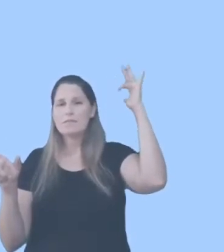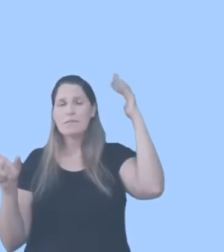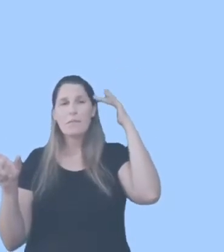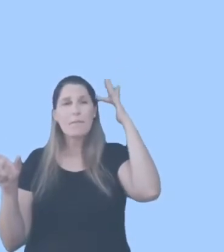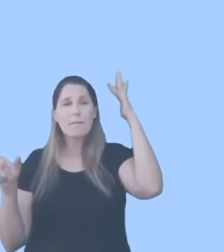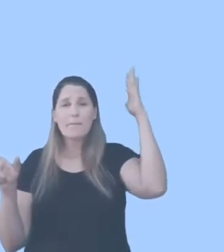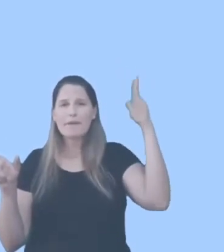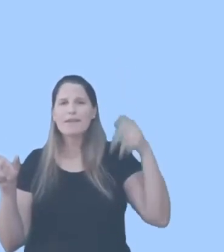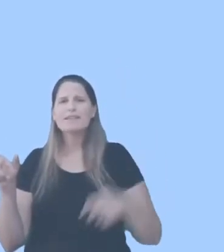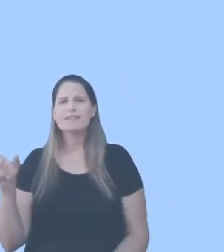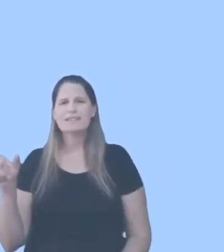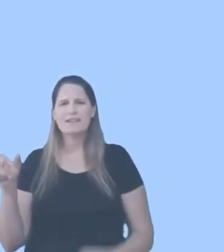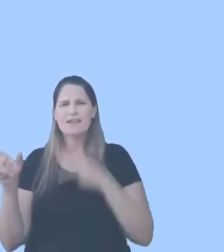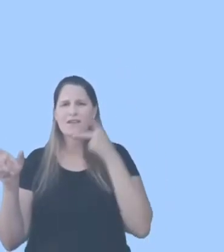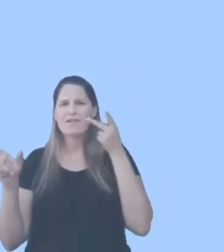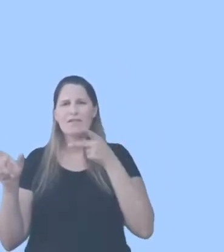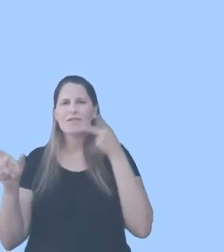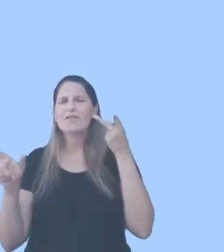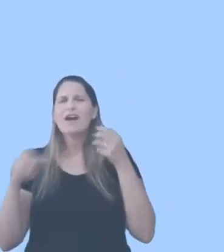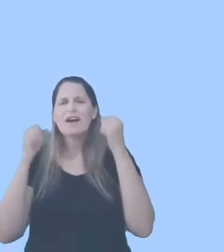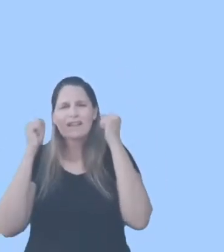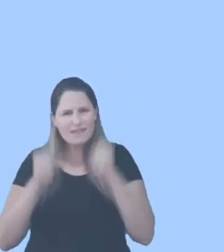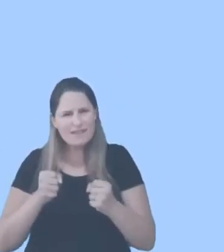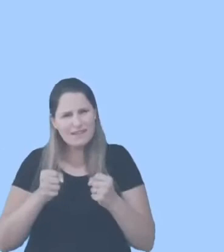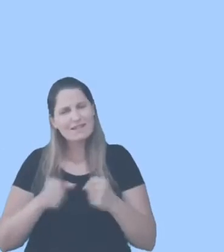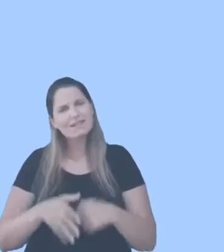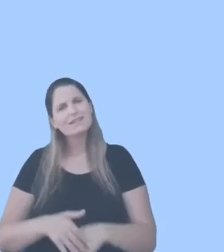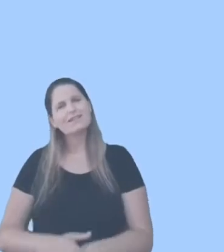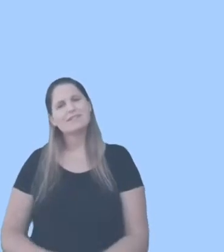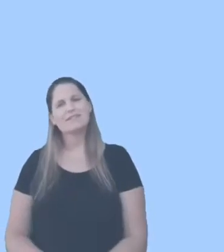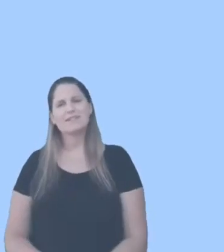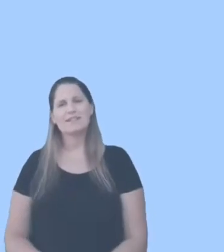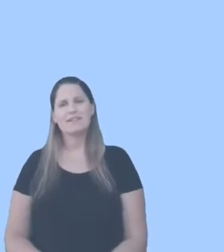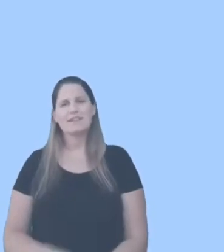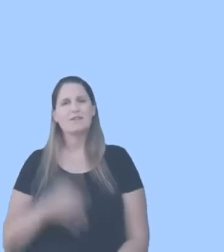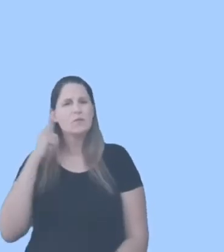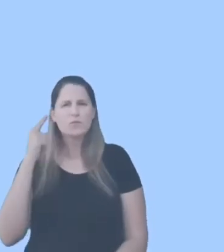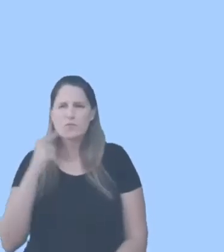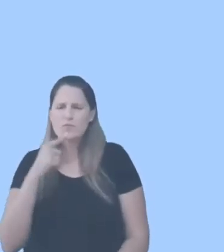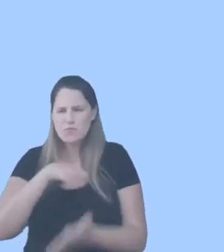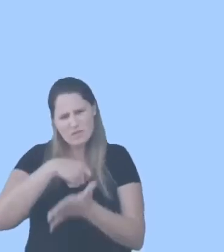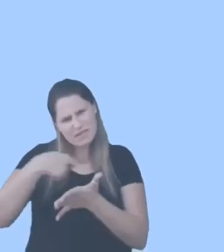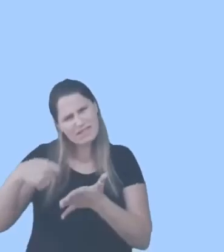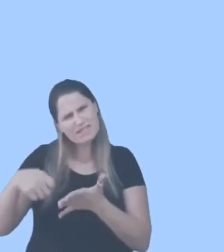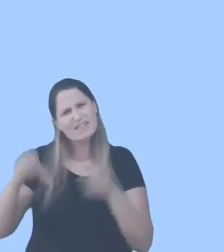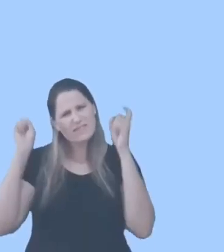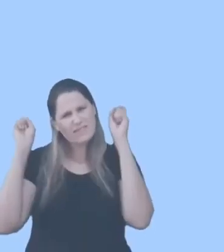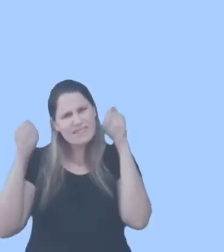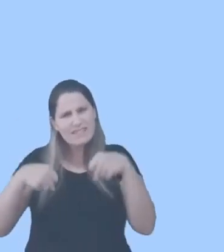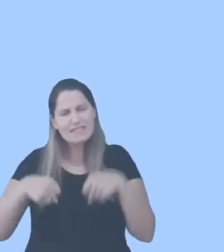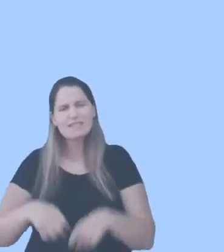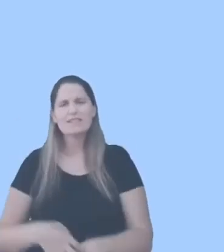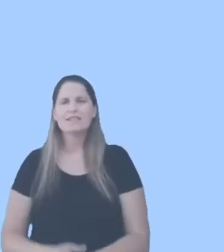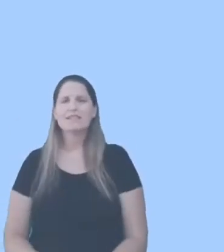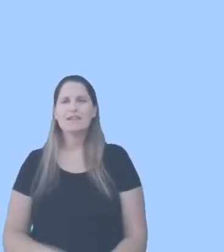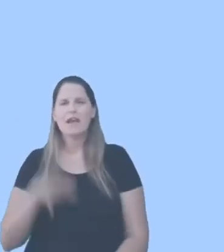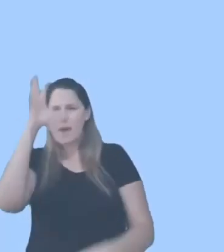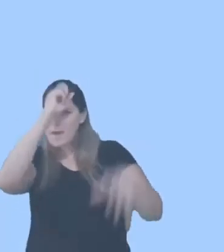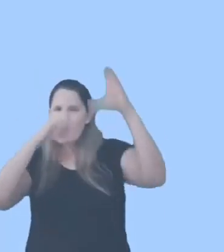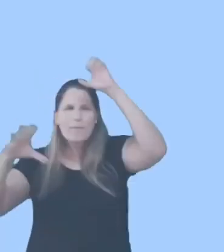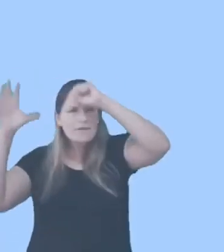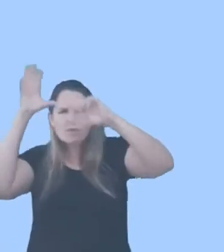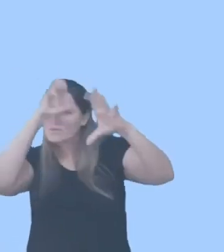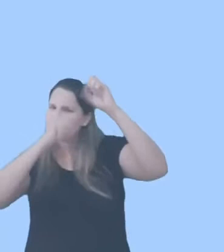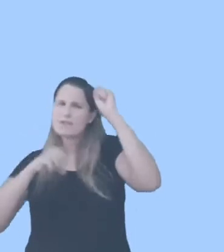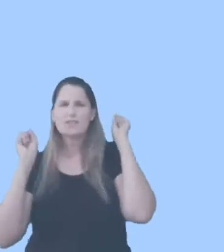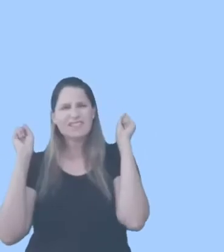Então ele começou a pensar um pouco diferente, de que os surdos podiam aprender, podiam falar e